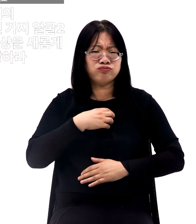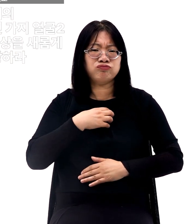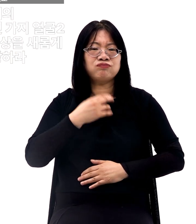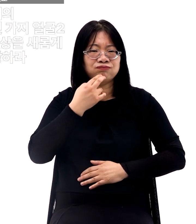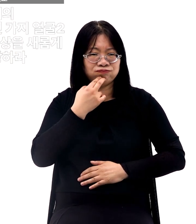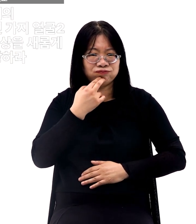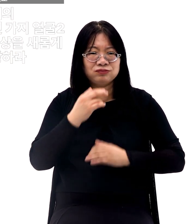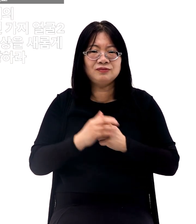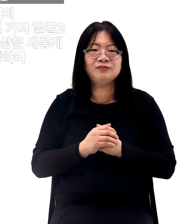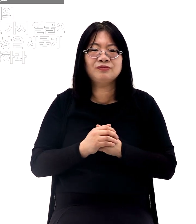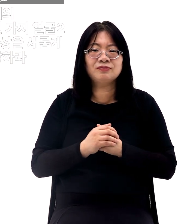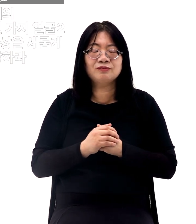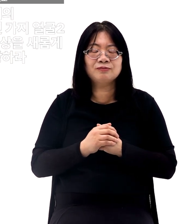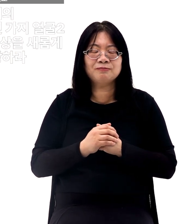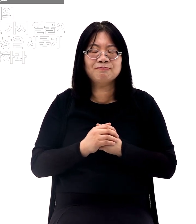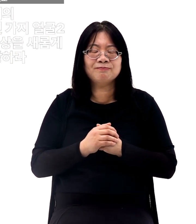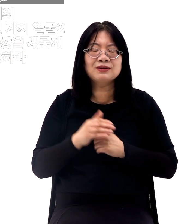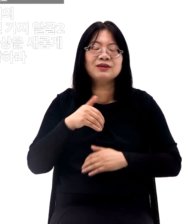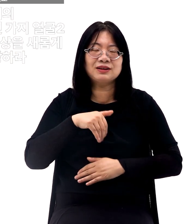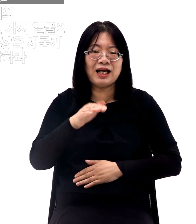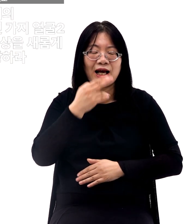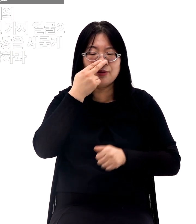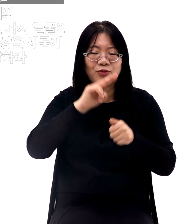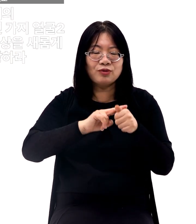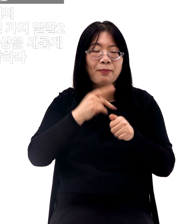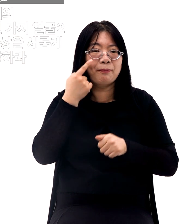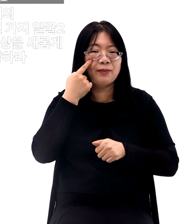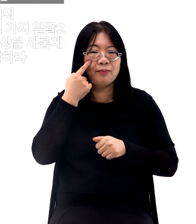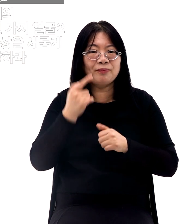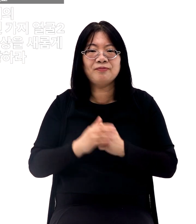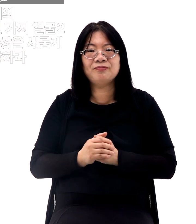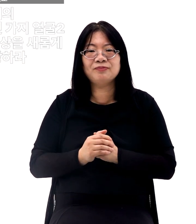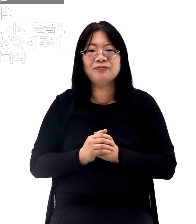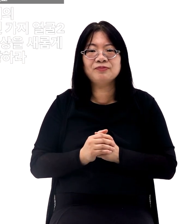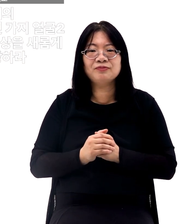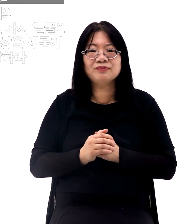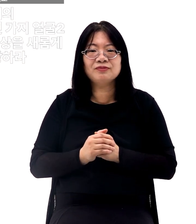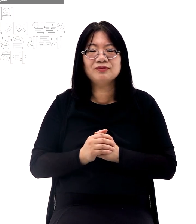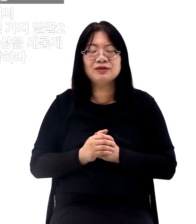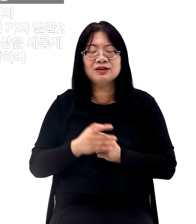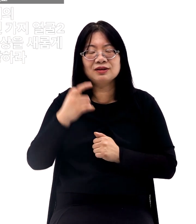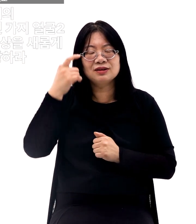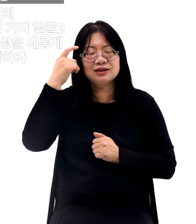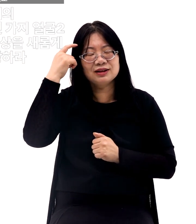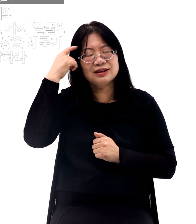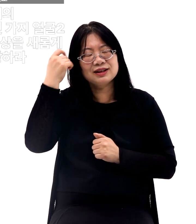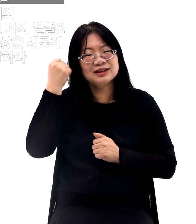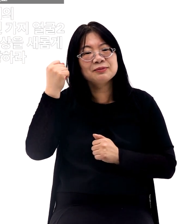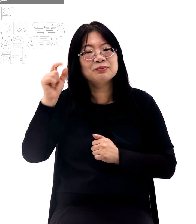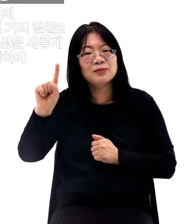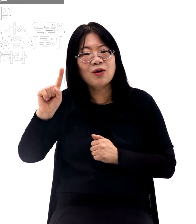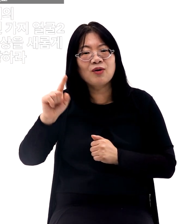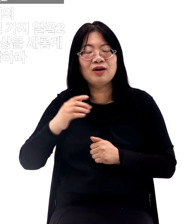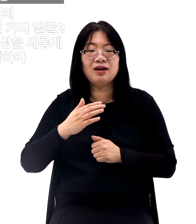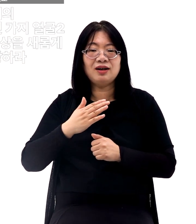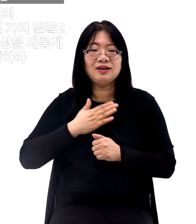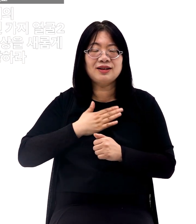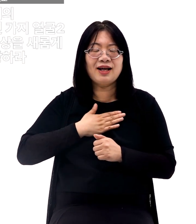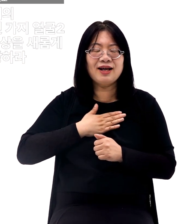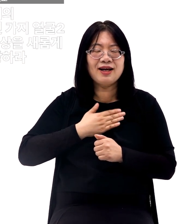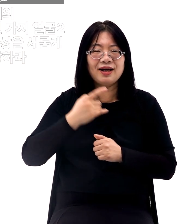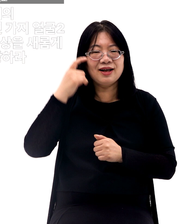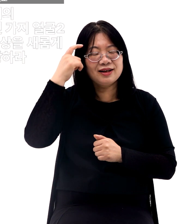없이 가는 거예요. 도전하는 거예요. 뭐의 상상력으로? 자기의